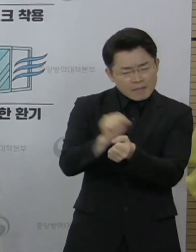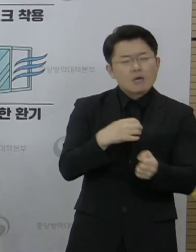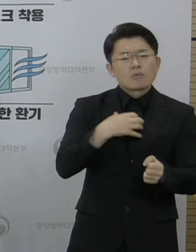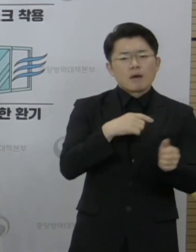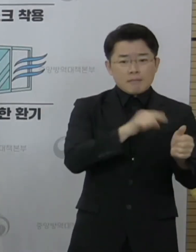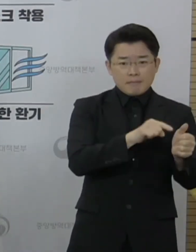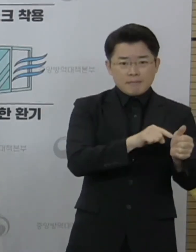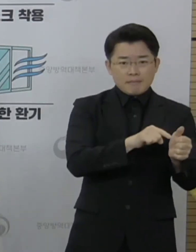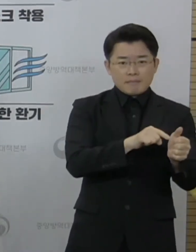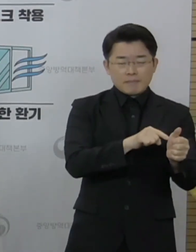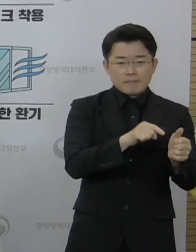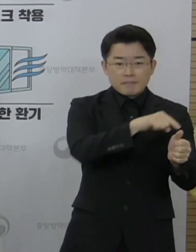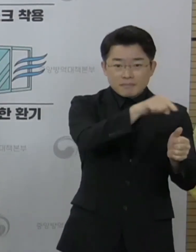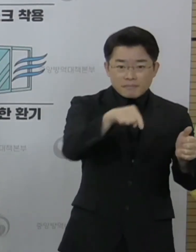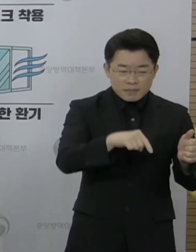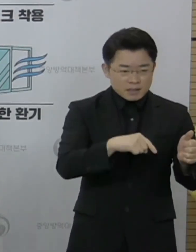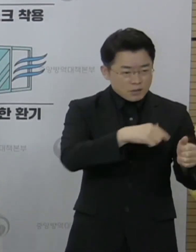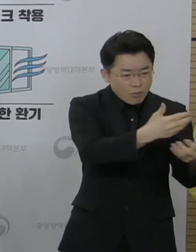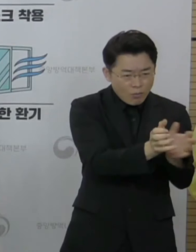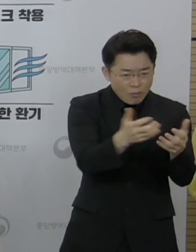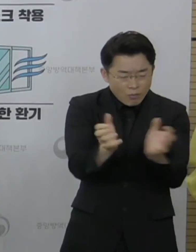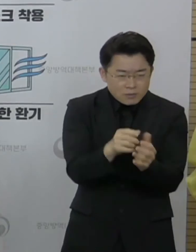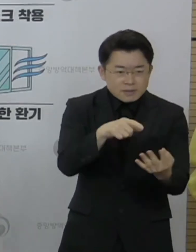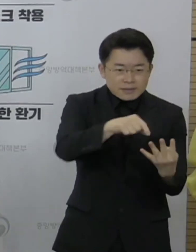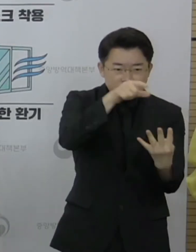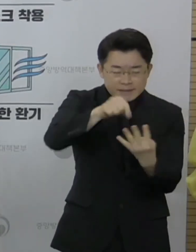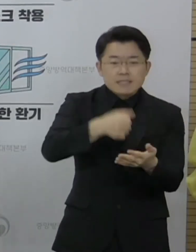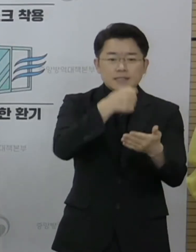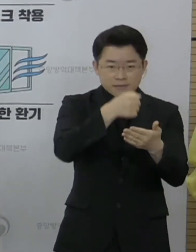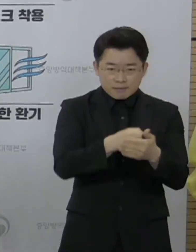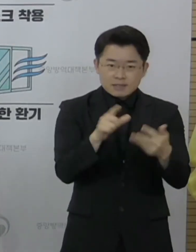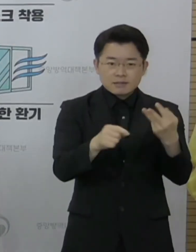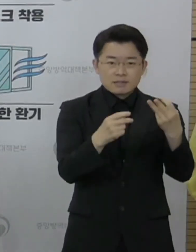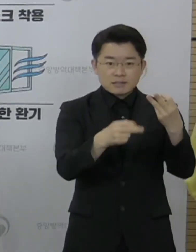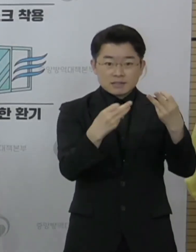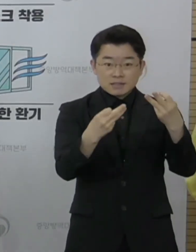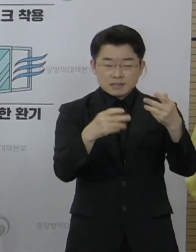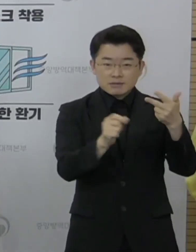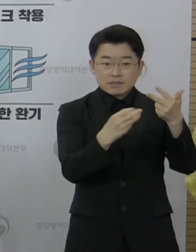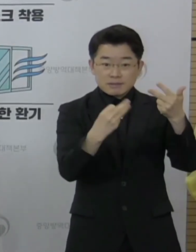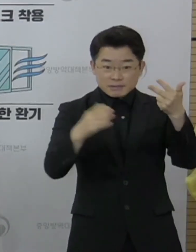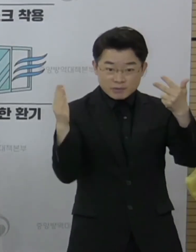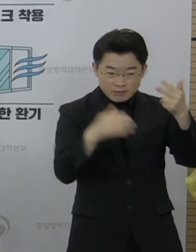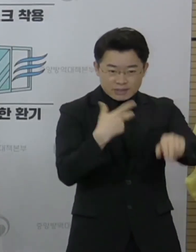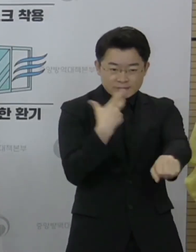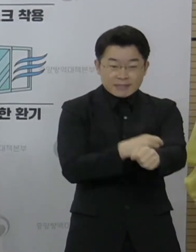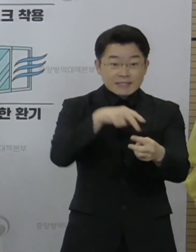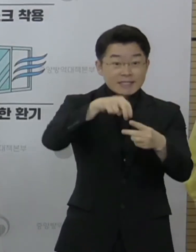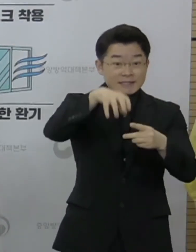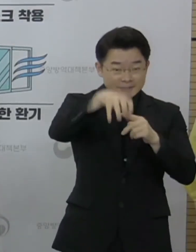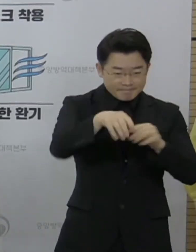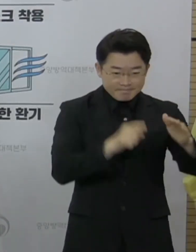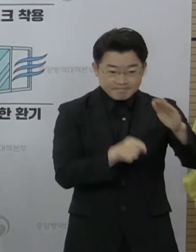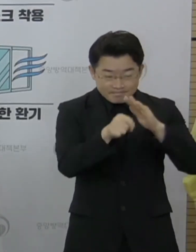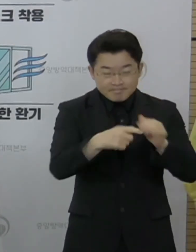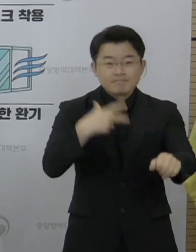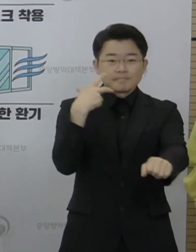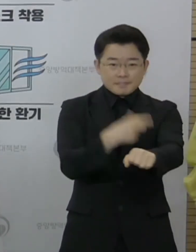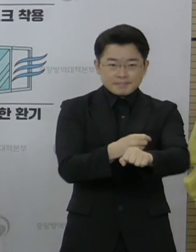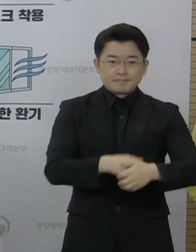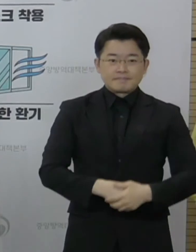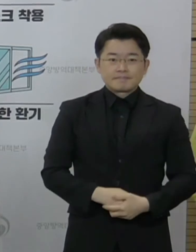직종 등 대상 군을 선정하여 7월 13일부터 예방접종 센터에서 접종을 시작합니다